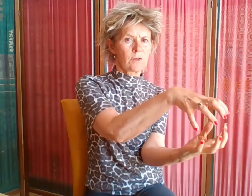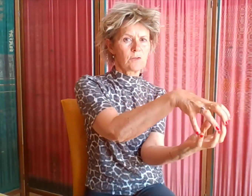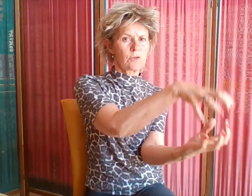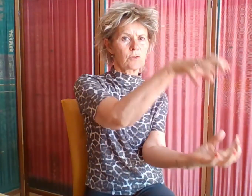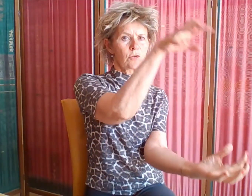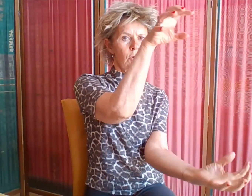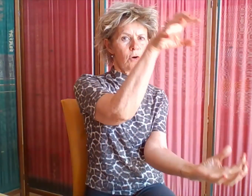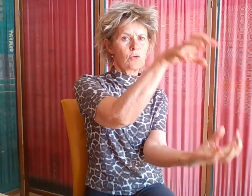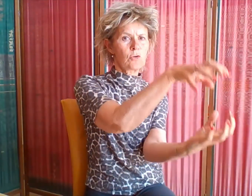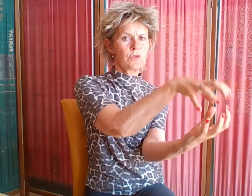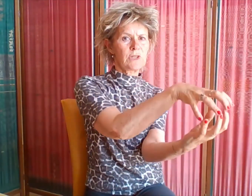De krokodil.